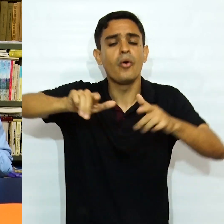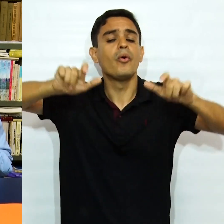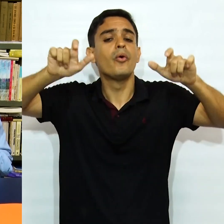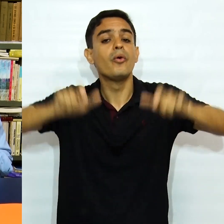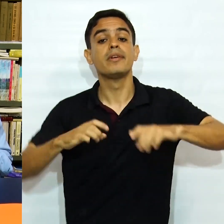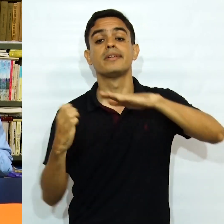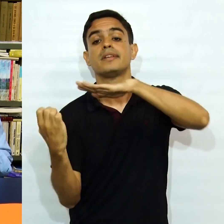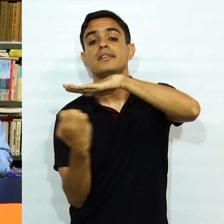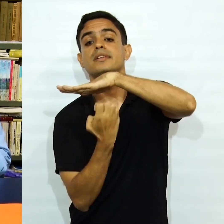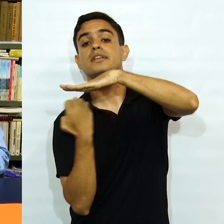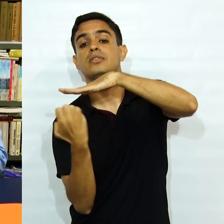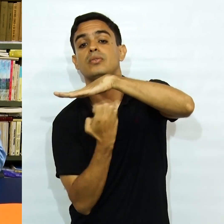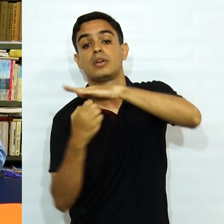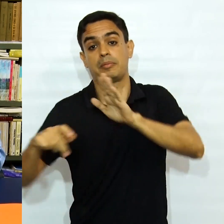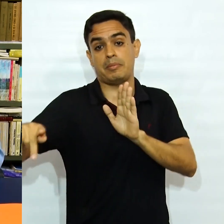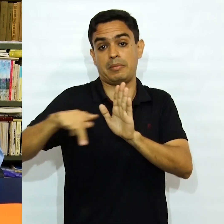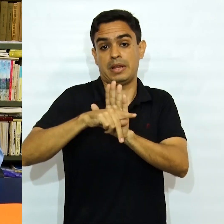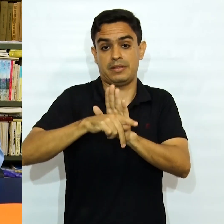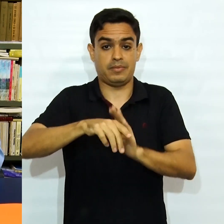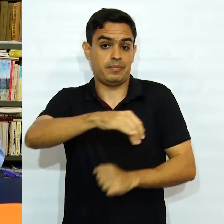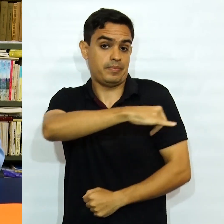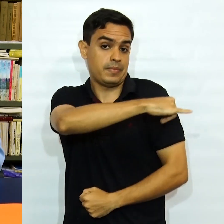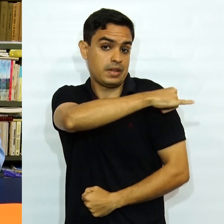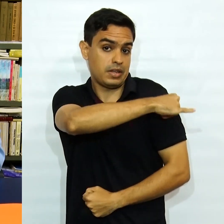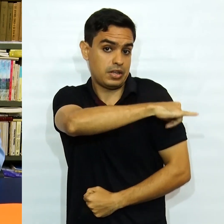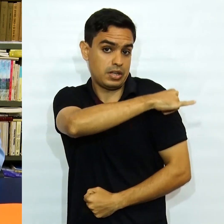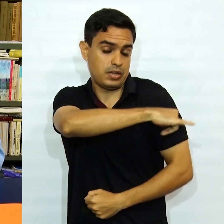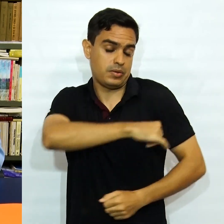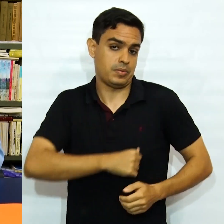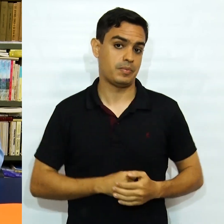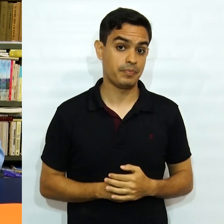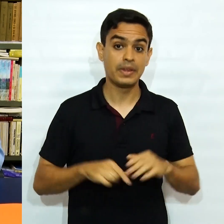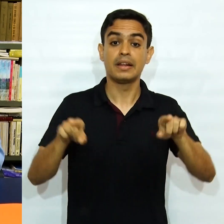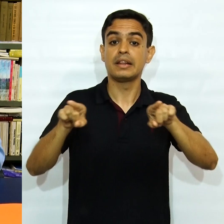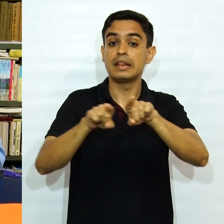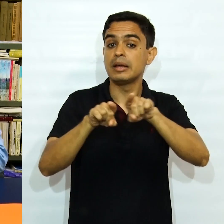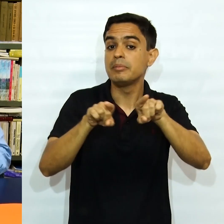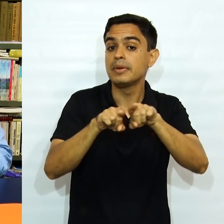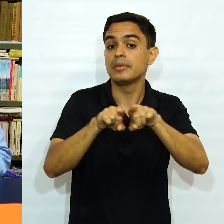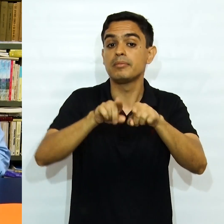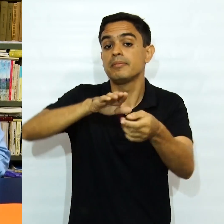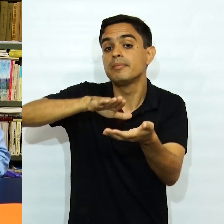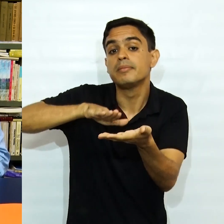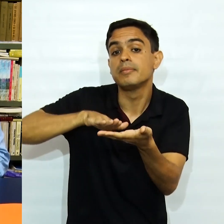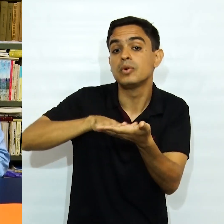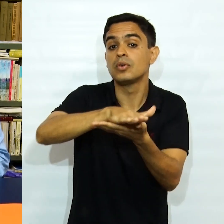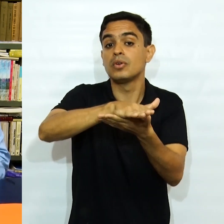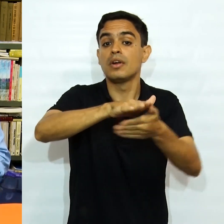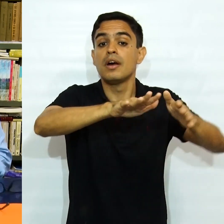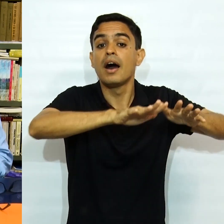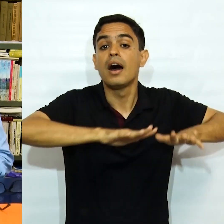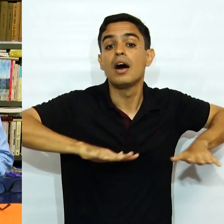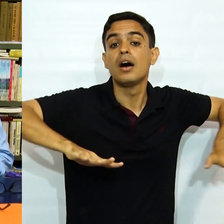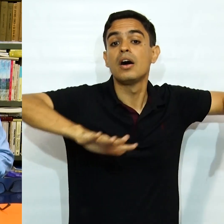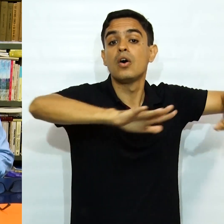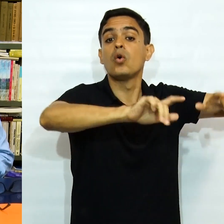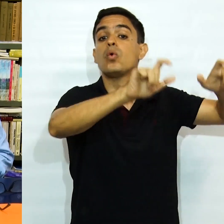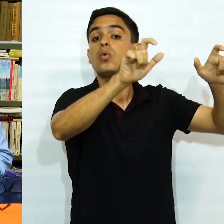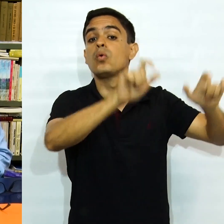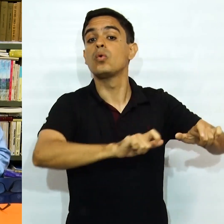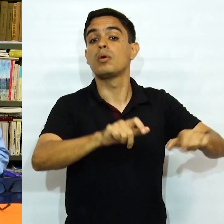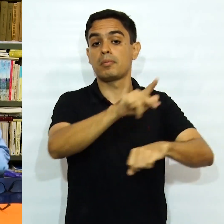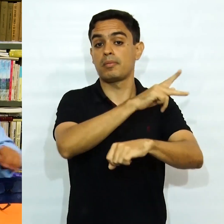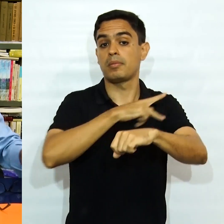no rio na Editora anuário do Brasil e é publicado também para o mercado